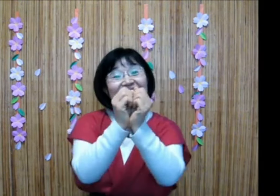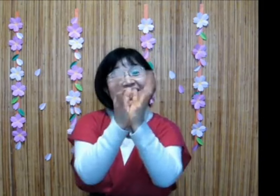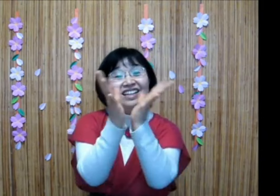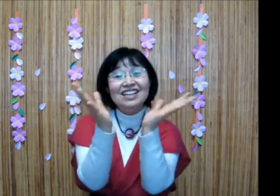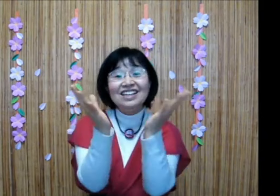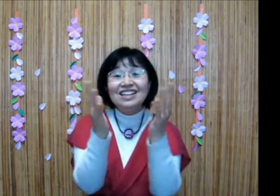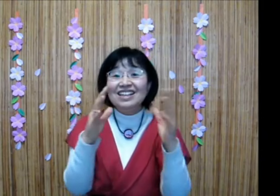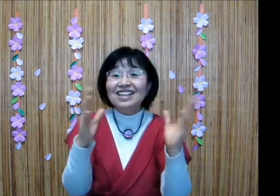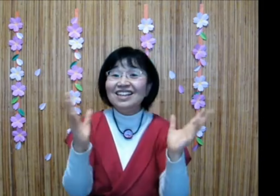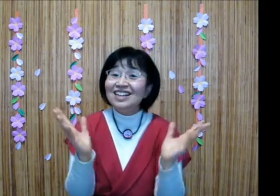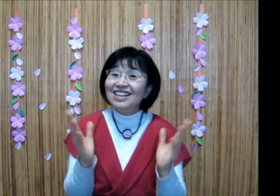り。